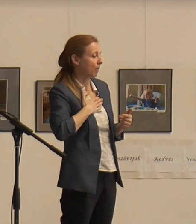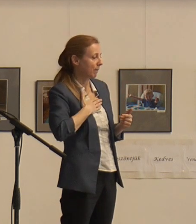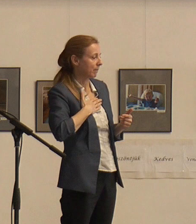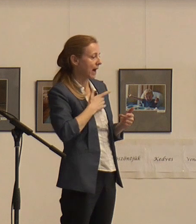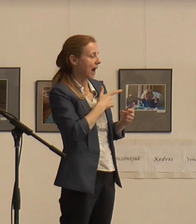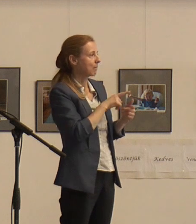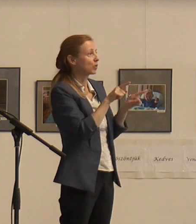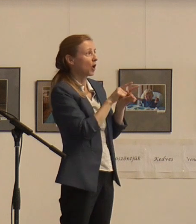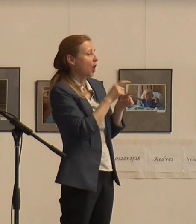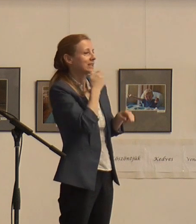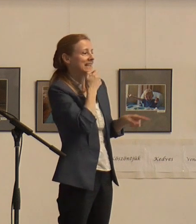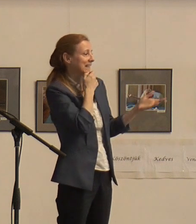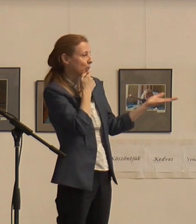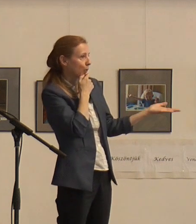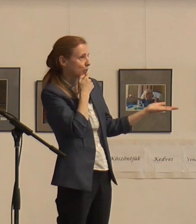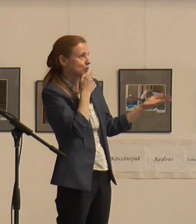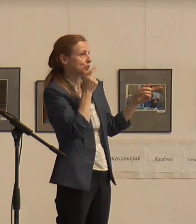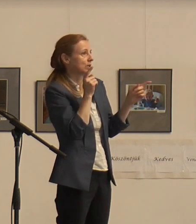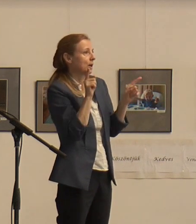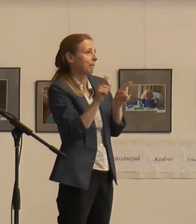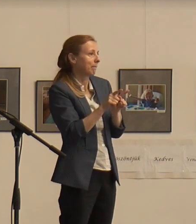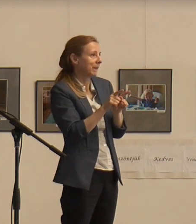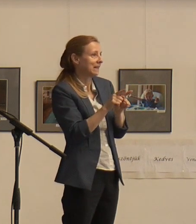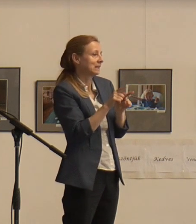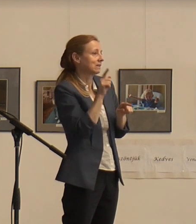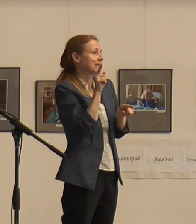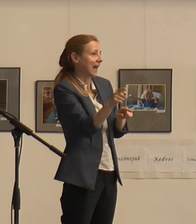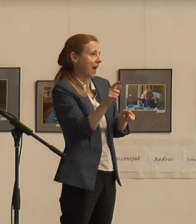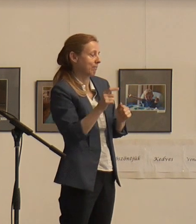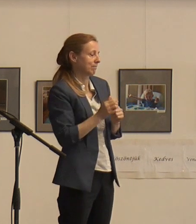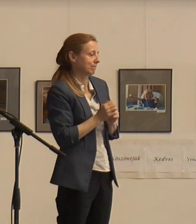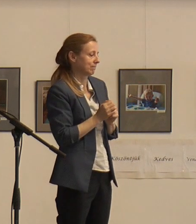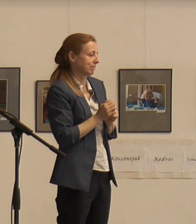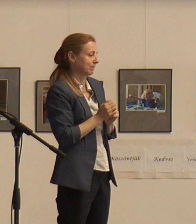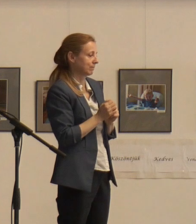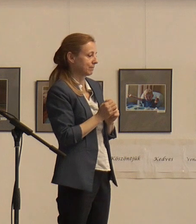éppen annyi idős lehetett, mint te.